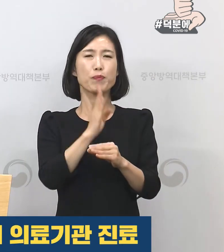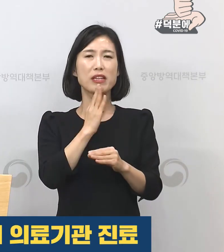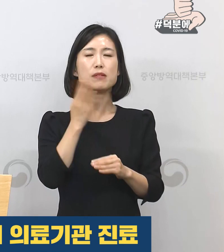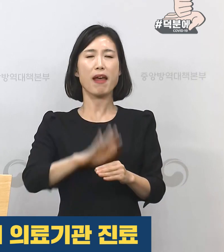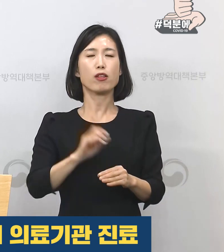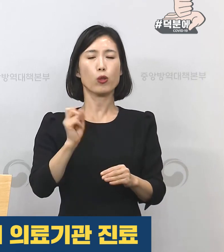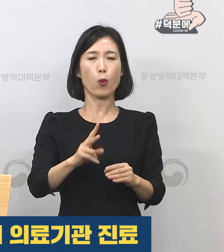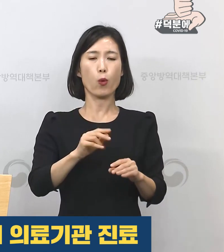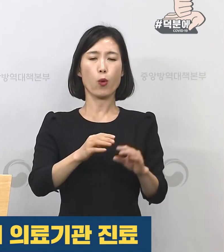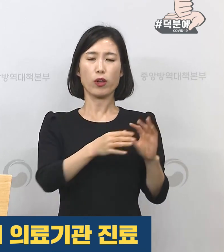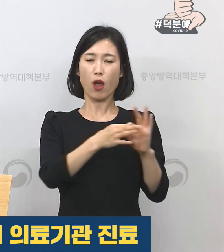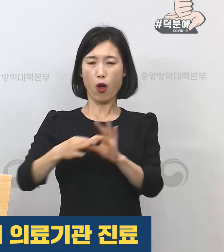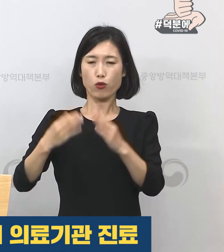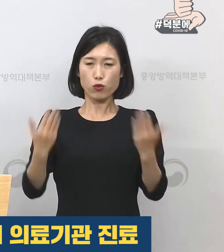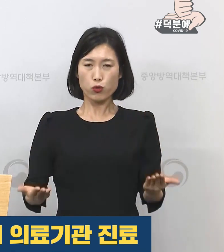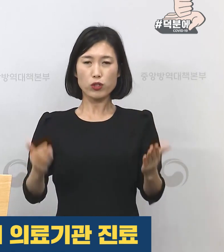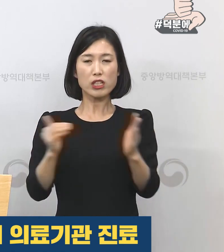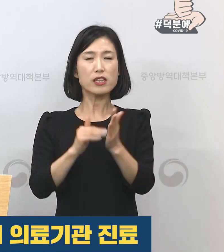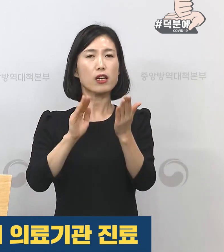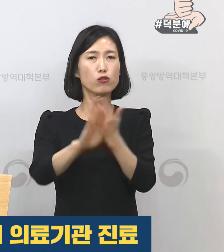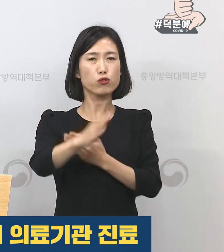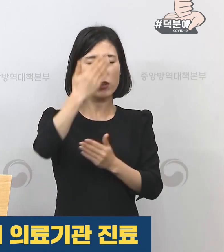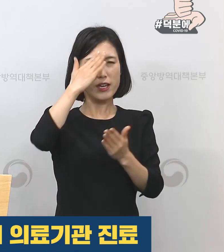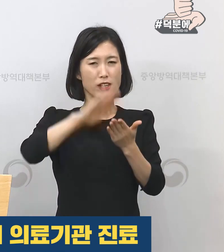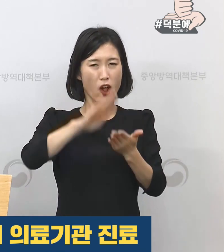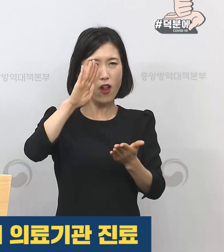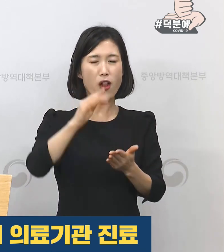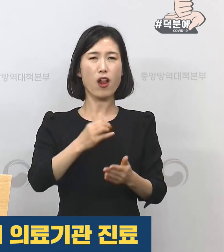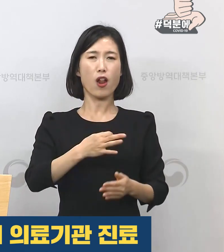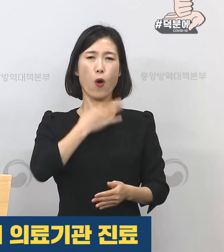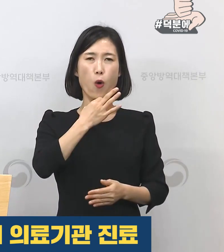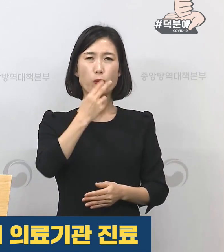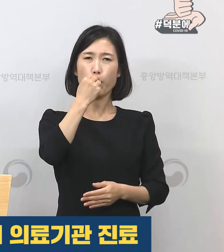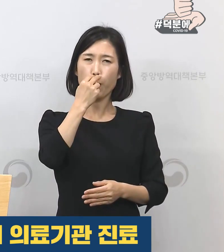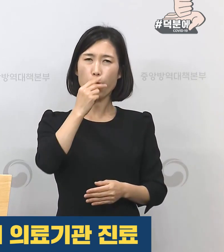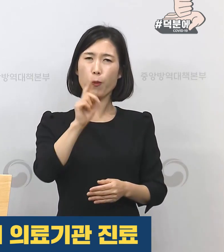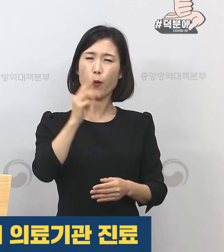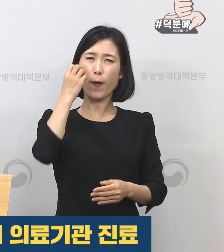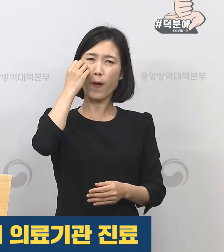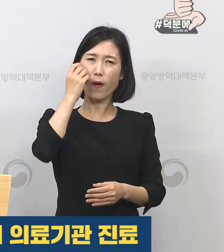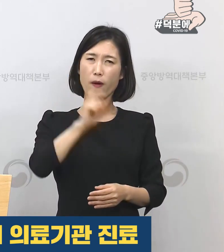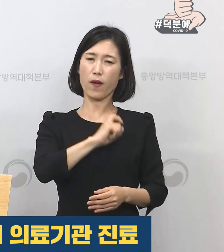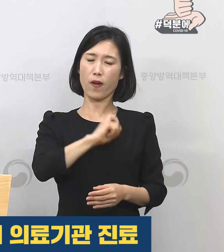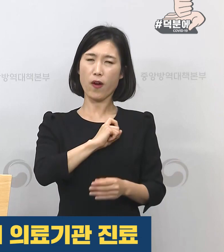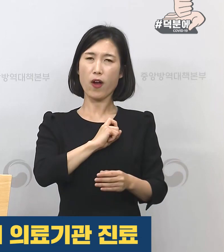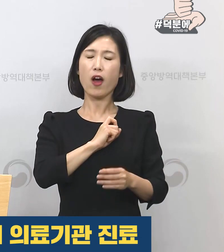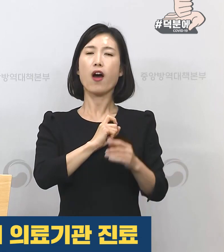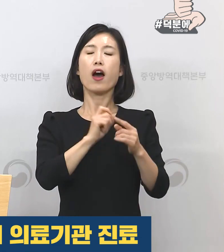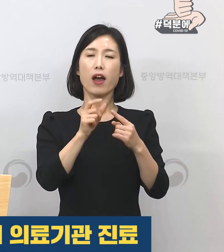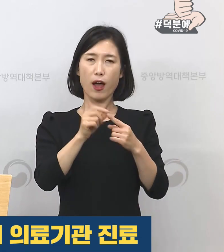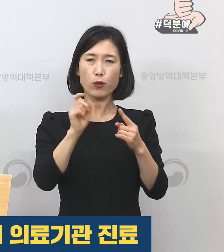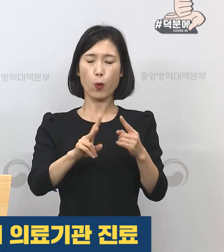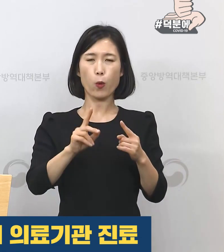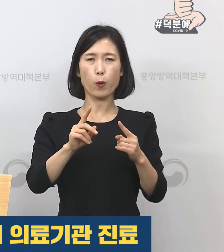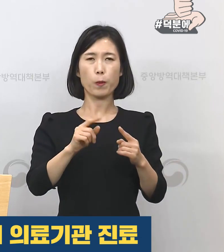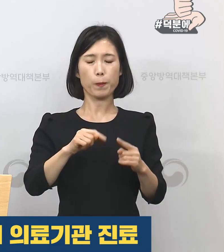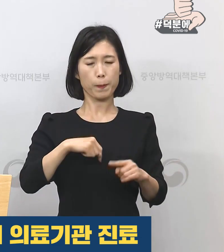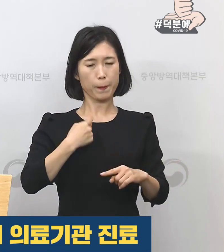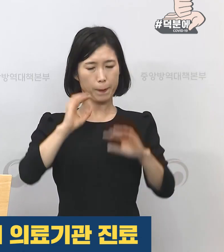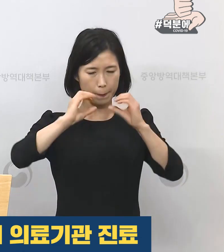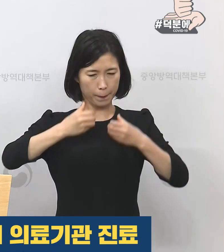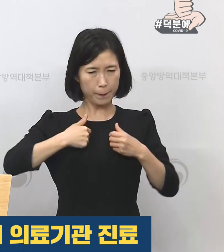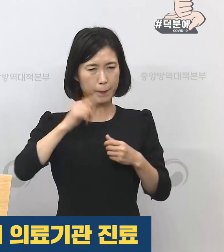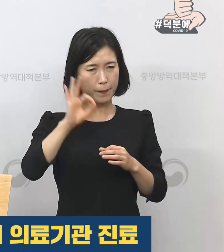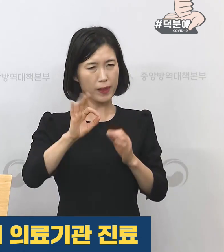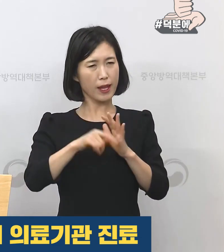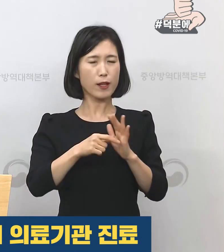후에 앞서 말씀드린 대로 열이 나거나 호흡기 증상이 나타나는 것은 물론이고 스스로 판단하시기에